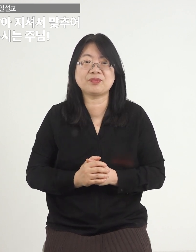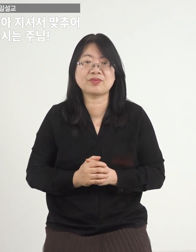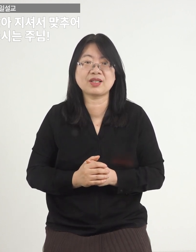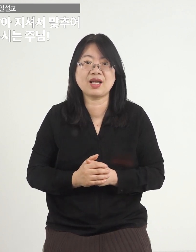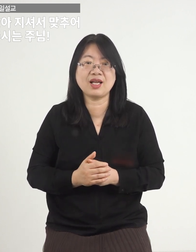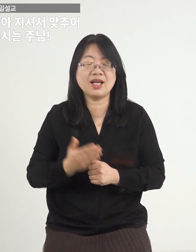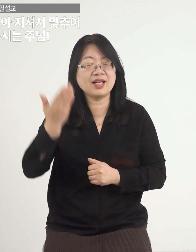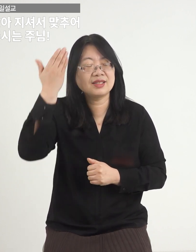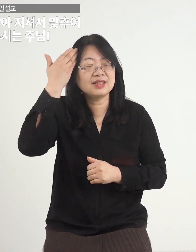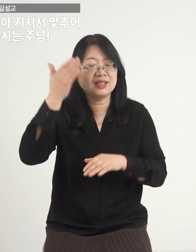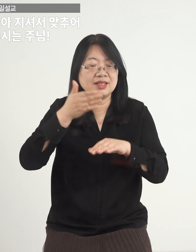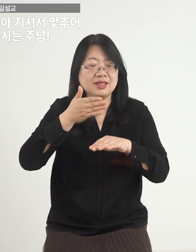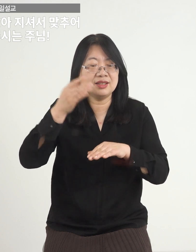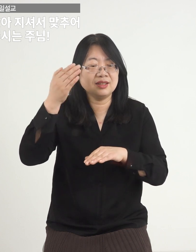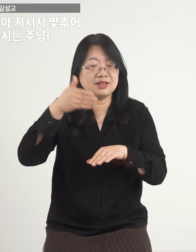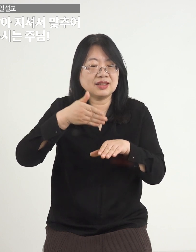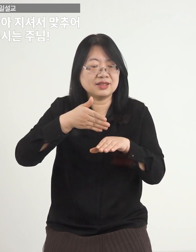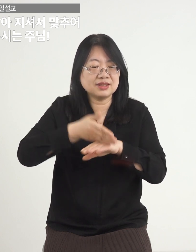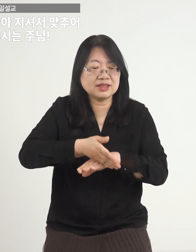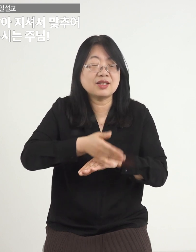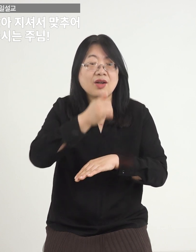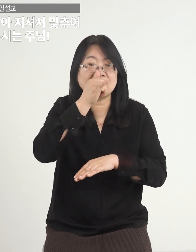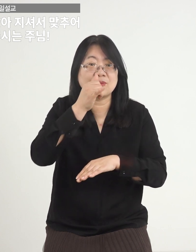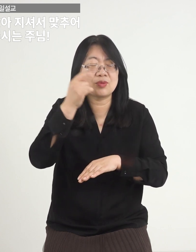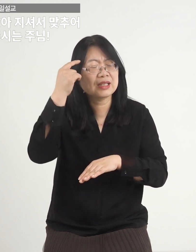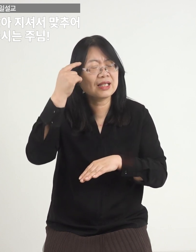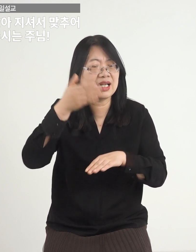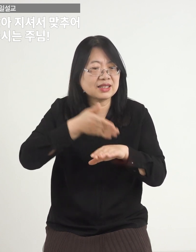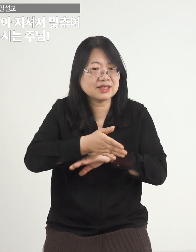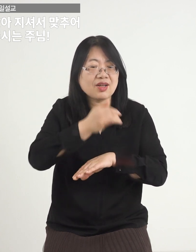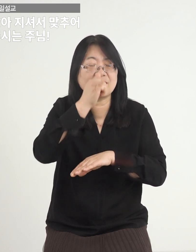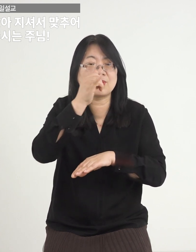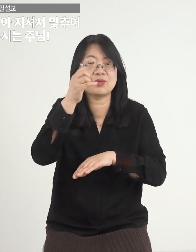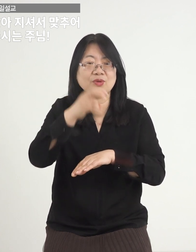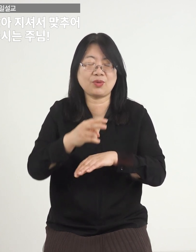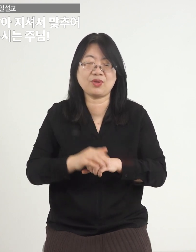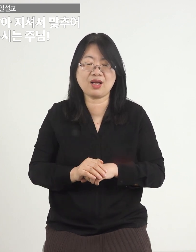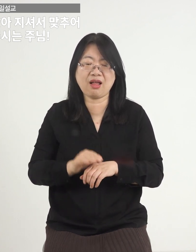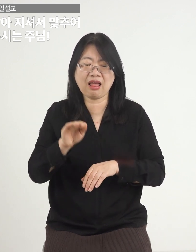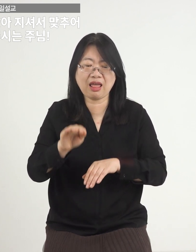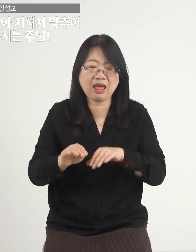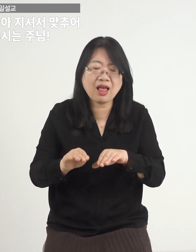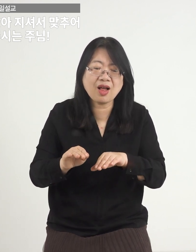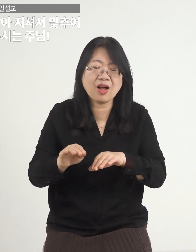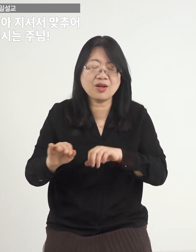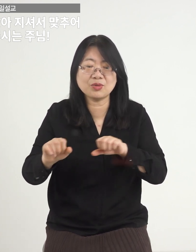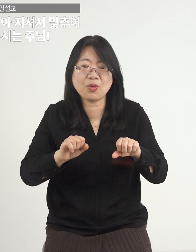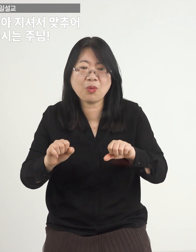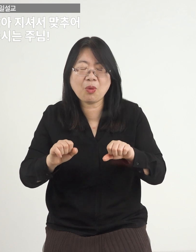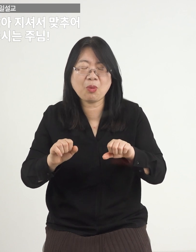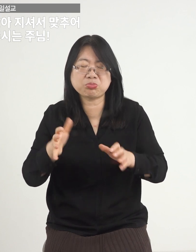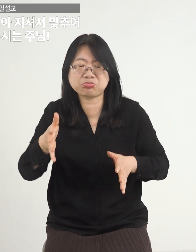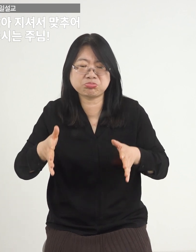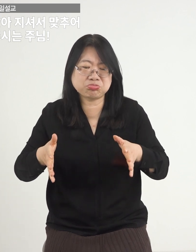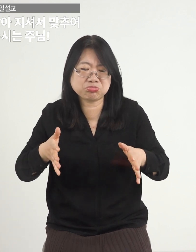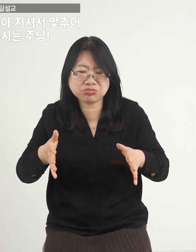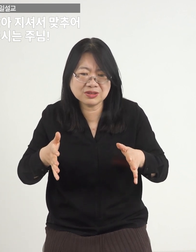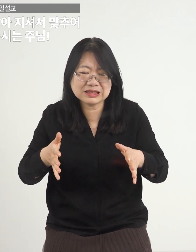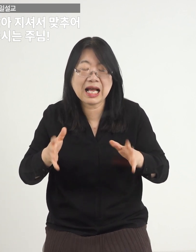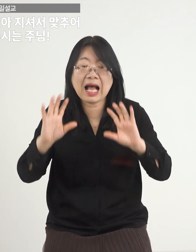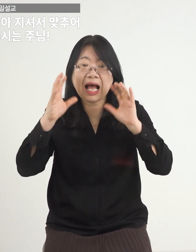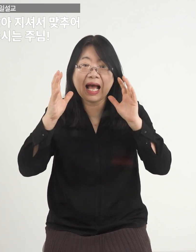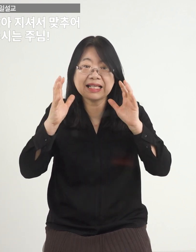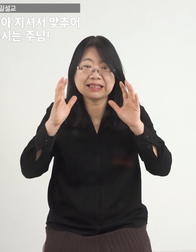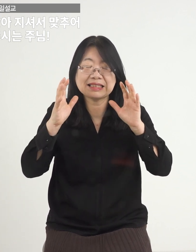지적인 능력도 떨어지고 또 한 걸음 뛰려면 동작도 어눌한 그 아이들